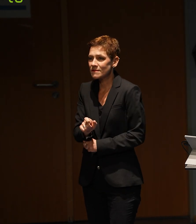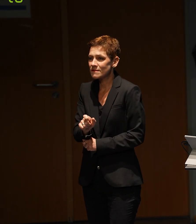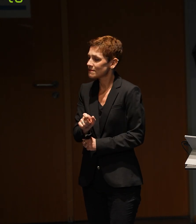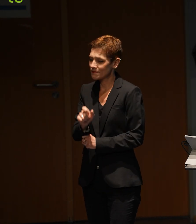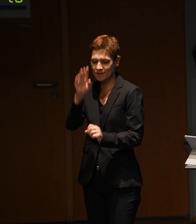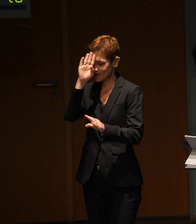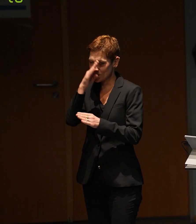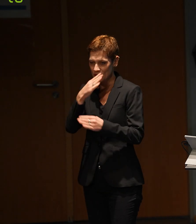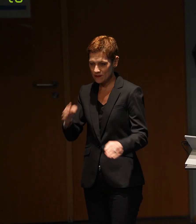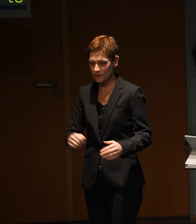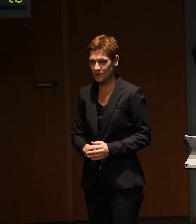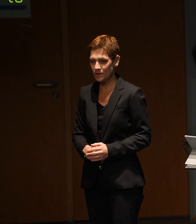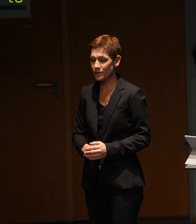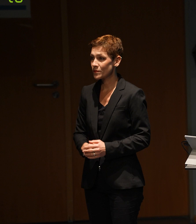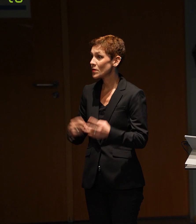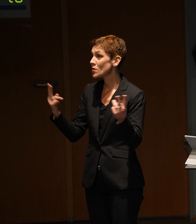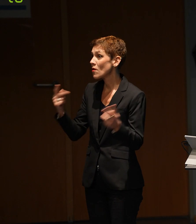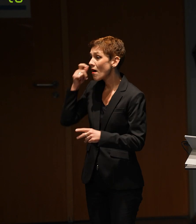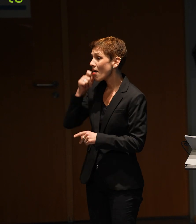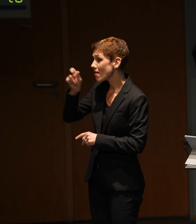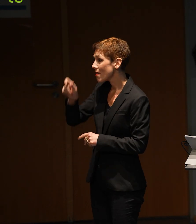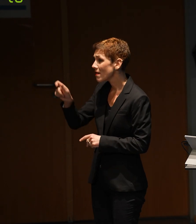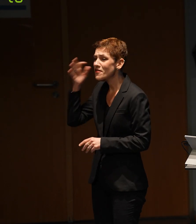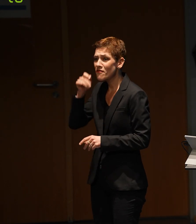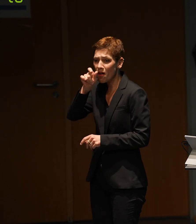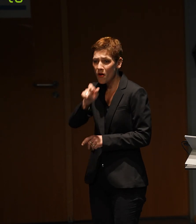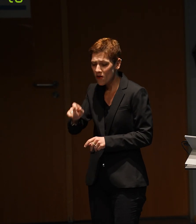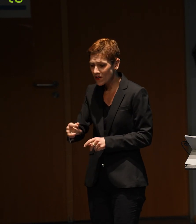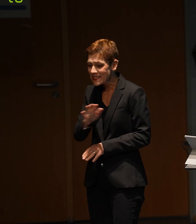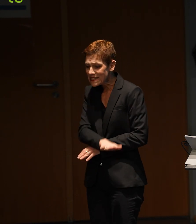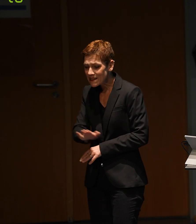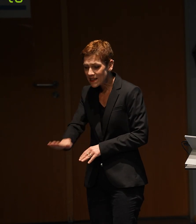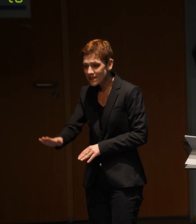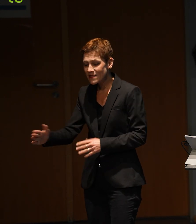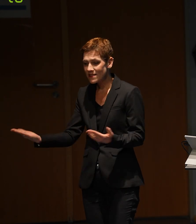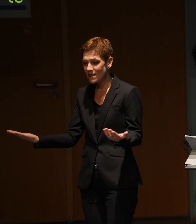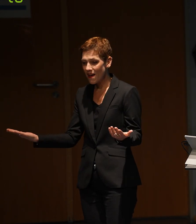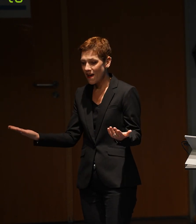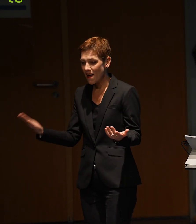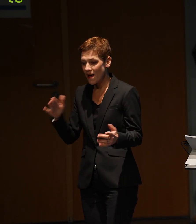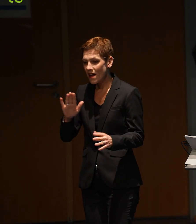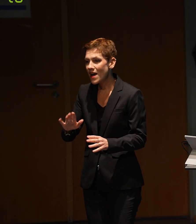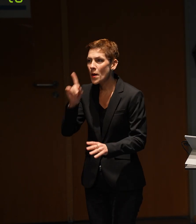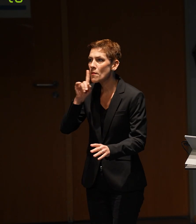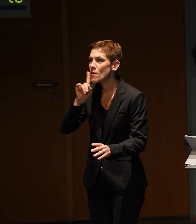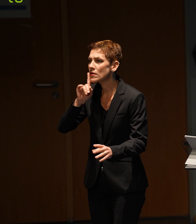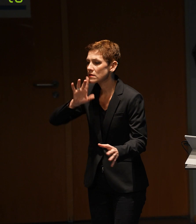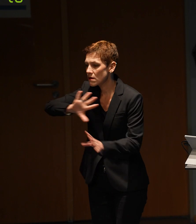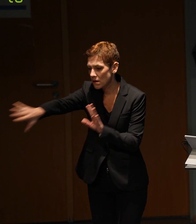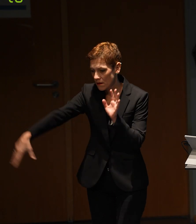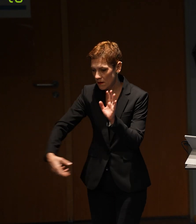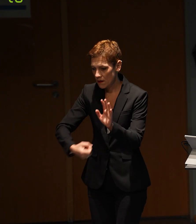Vielleicht bist du von Alten und von Frauen und von Kindern, den Schößen ihrer Mütter zu früh